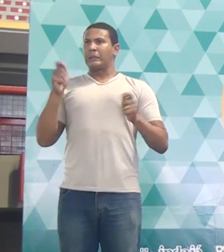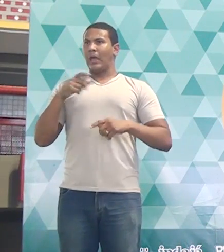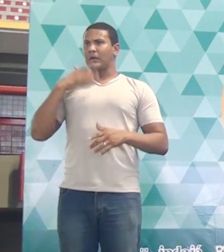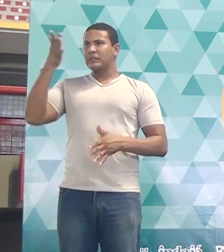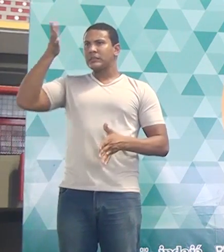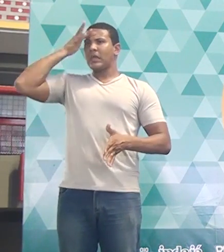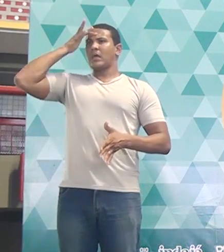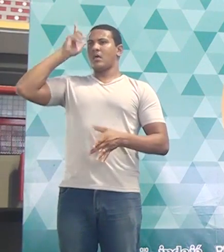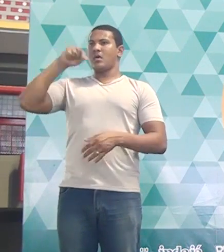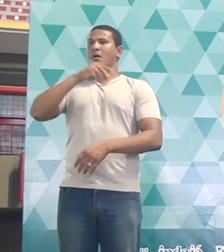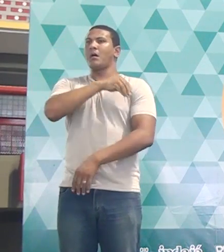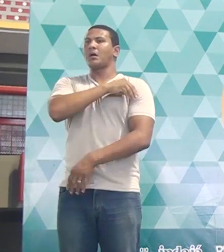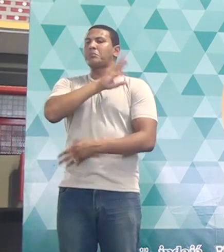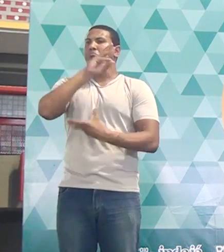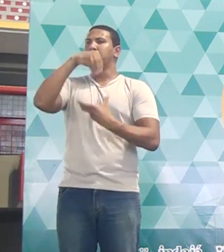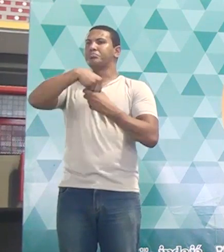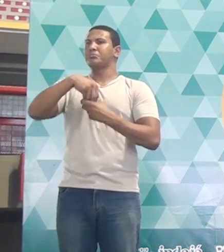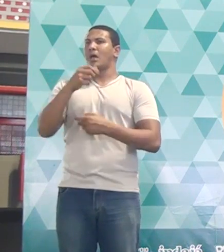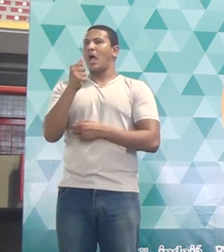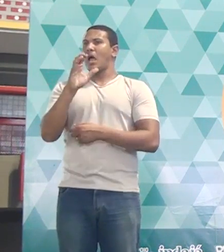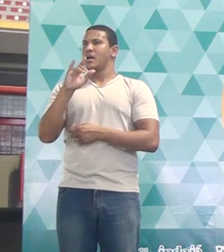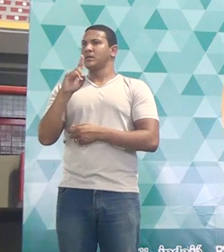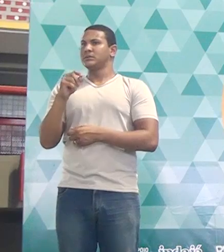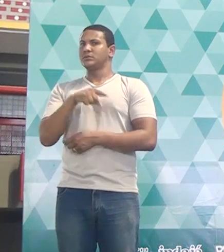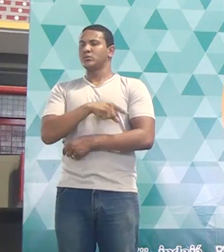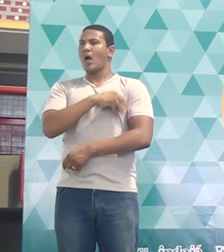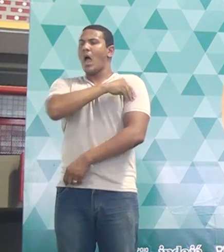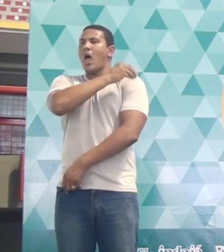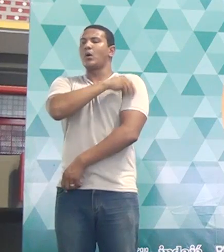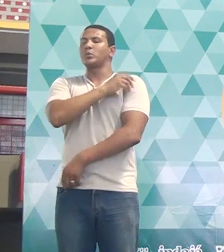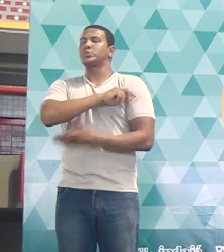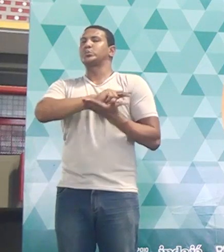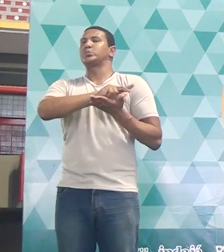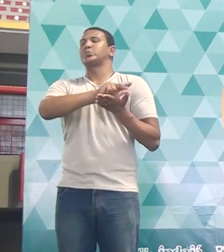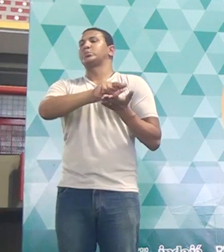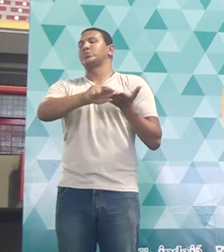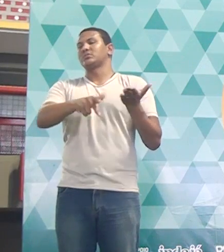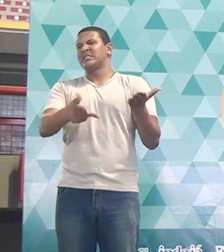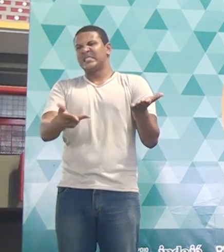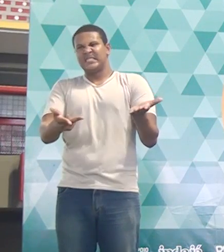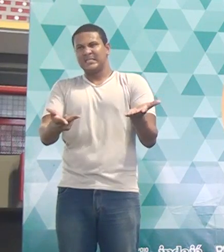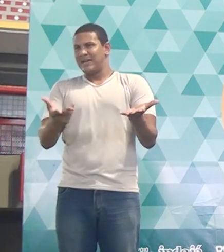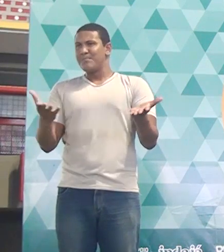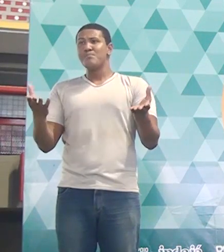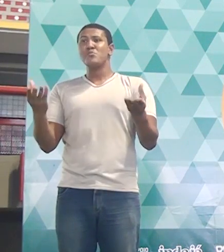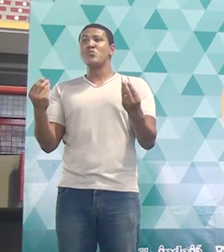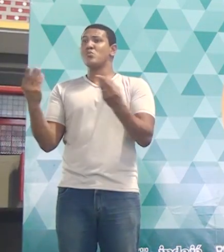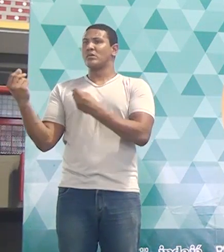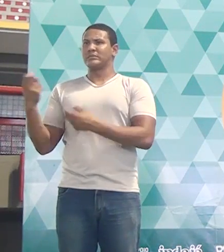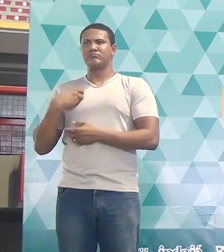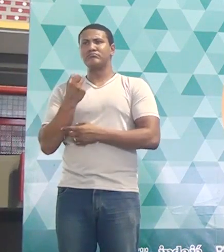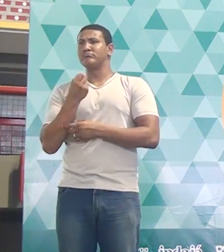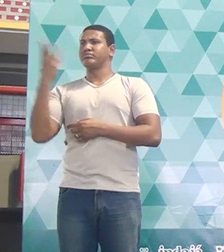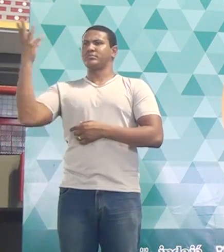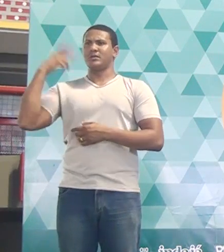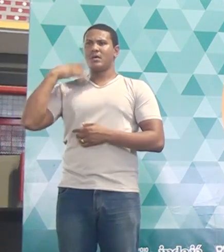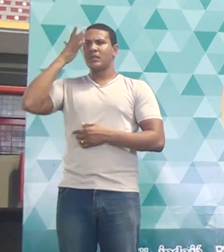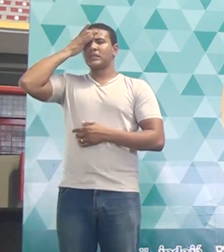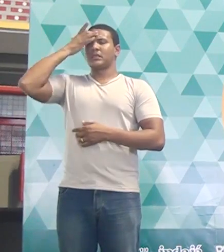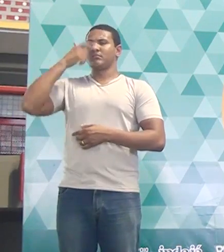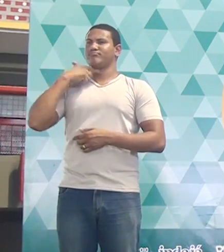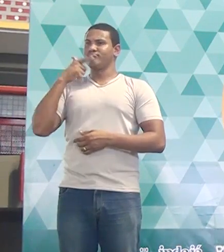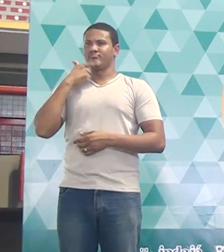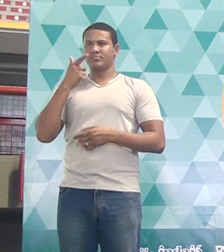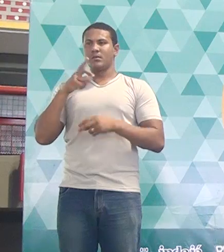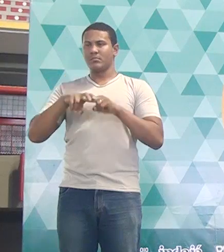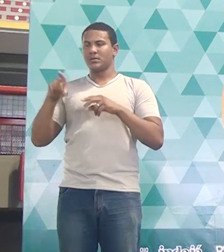muitos. Então você vai ter que, na prova, ter um outro recurso mais prático para saber se o ácido é forte, fraco ou moderado. Você vai